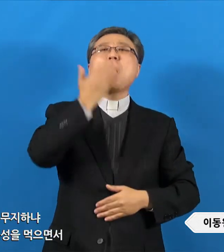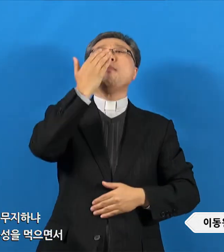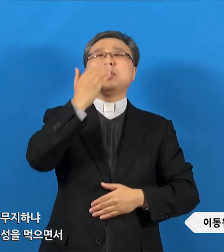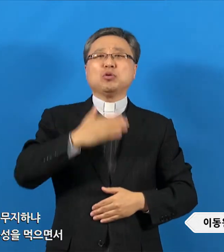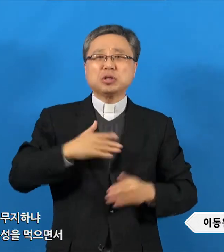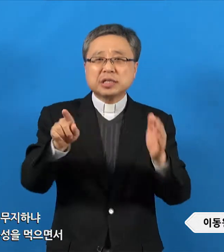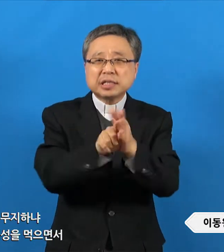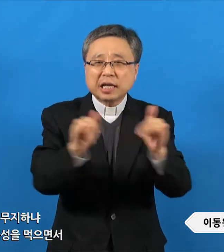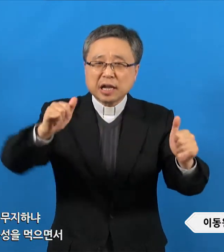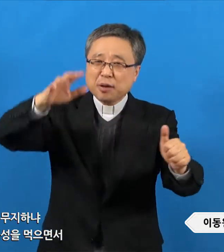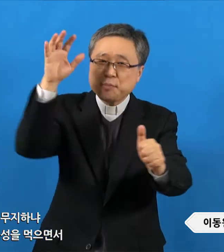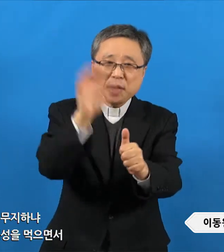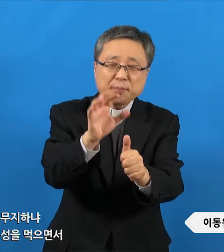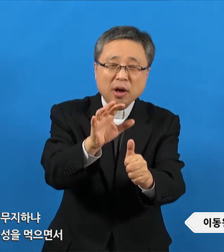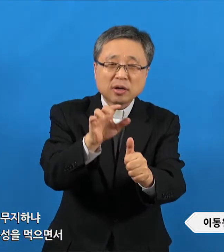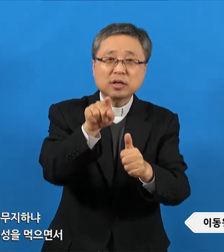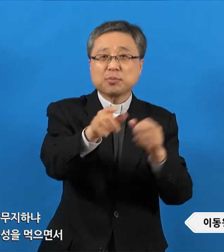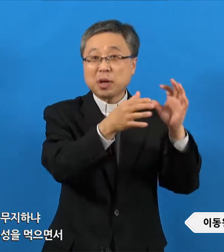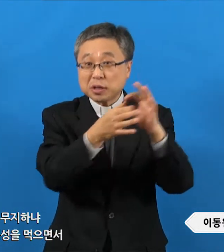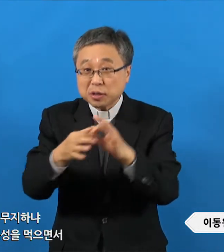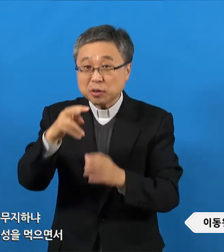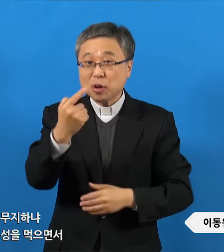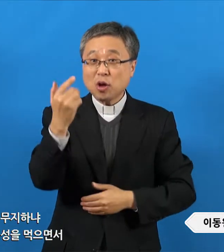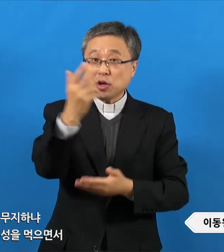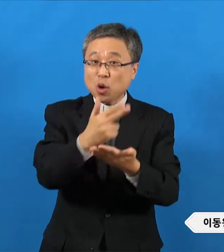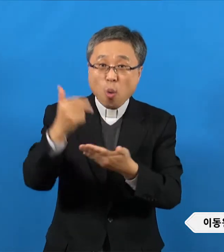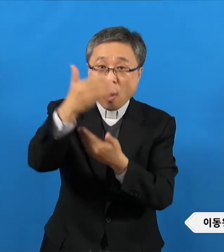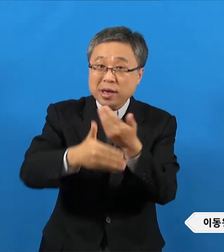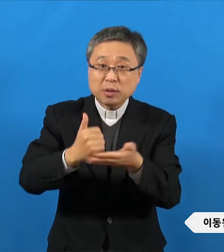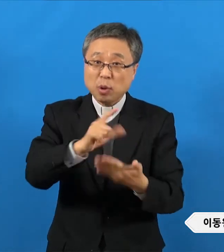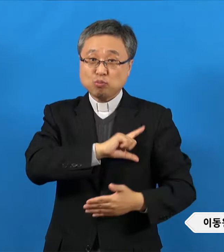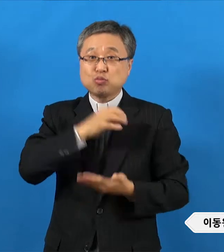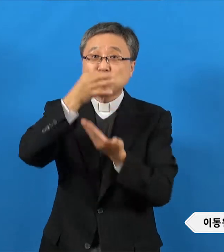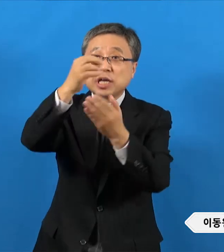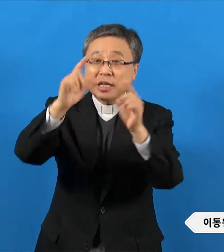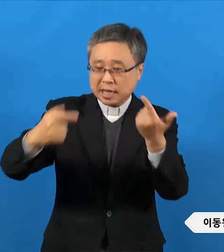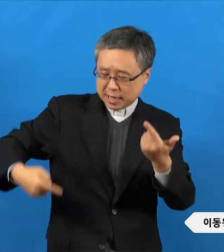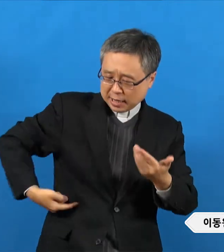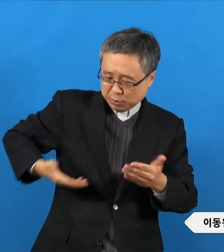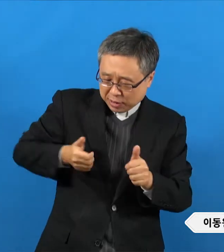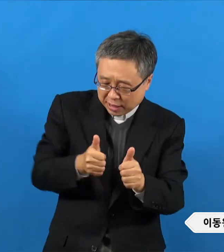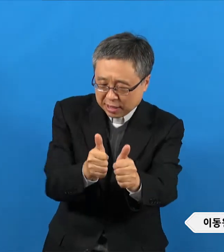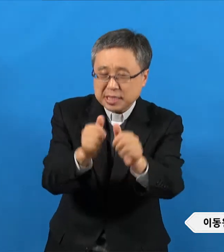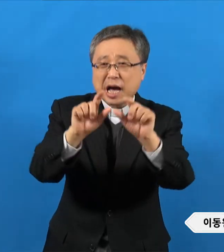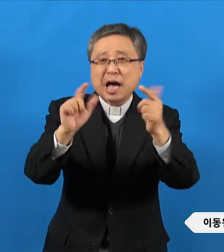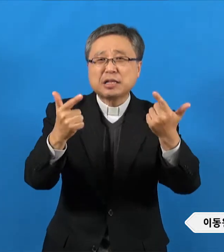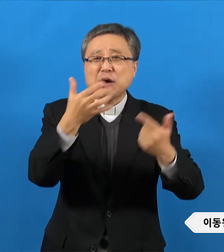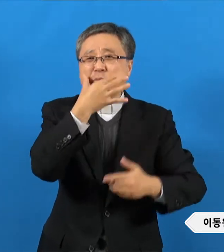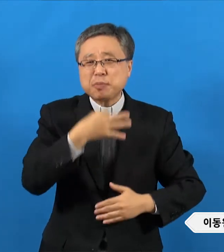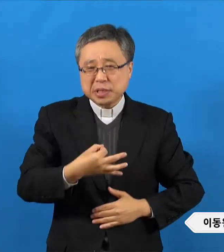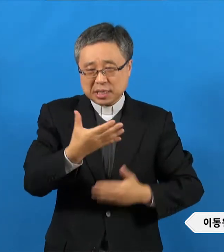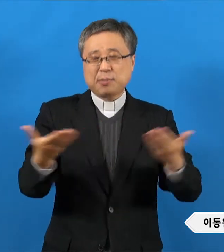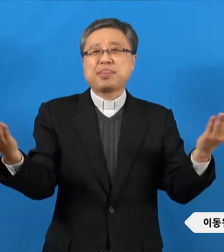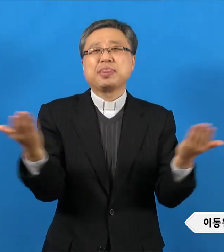핍박하고 그러면서도 여호와 이름을 부르지 않는, 양심을 따르지 않는 비극을 경고하고